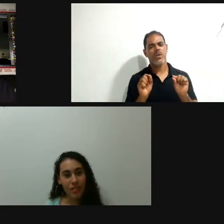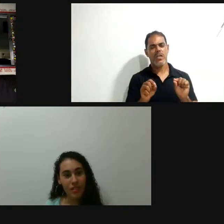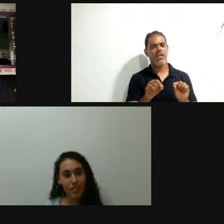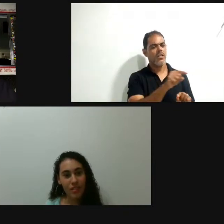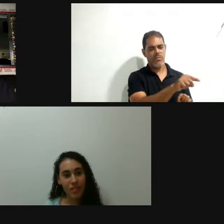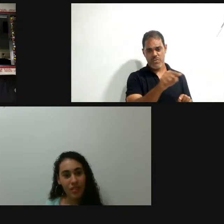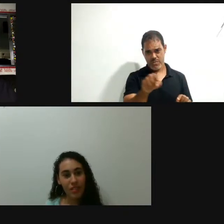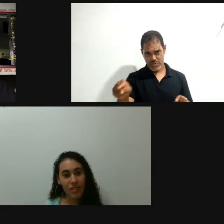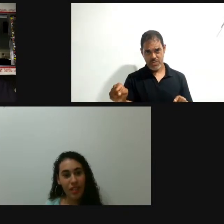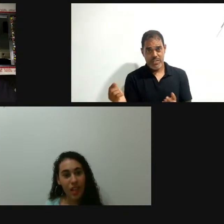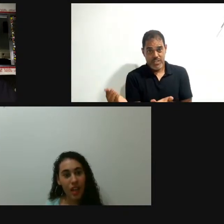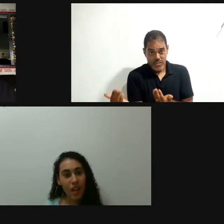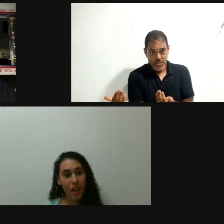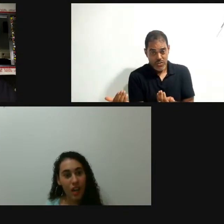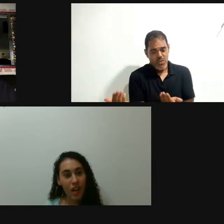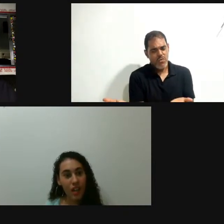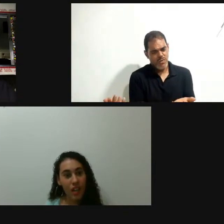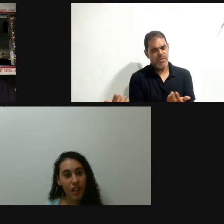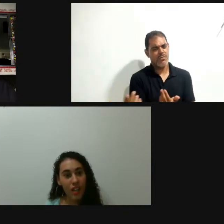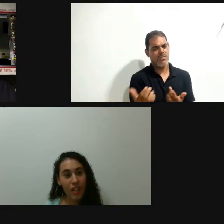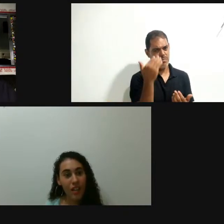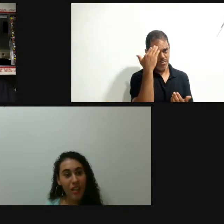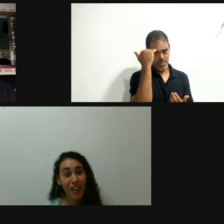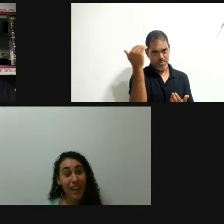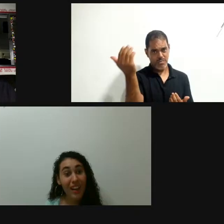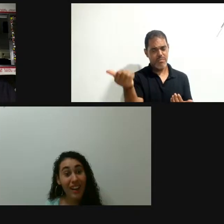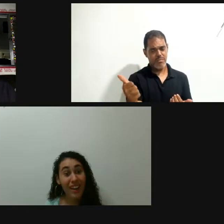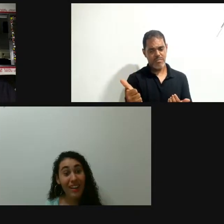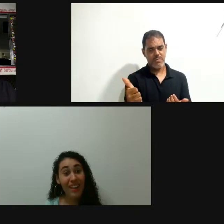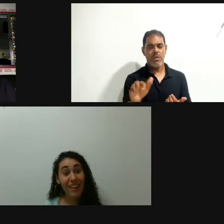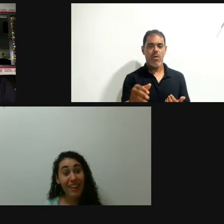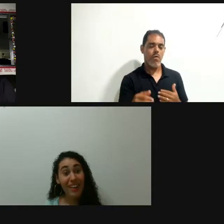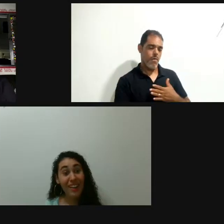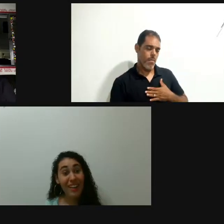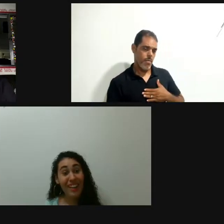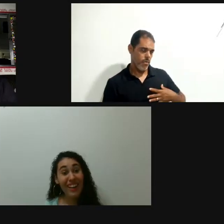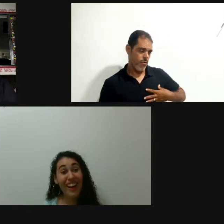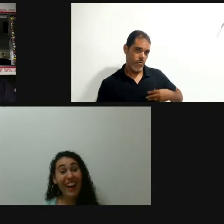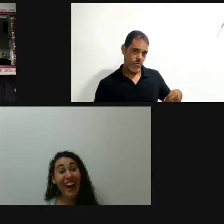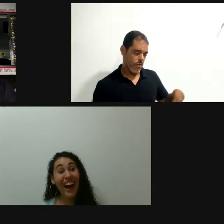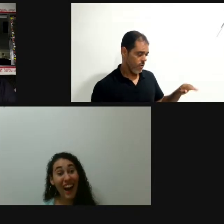mexer. Ele tava outro dia mexendo numa configuração no celular que eu nem sabia que existia.